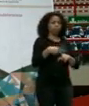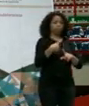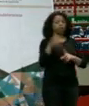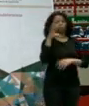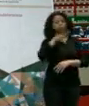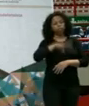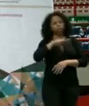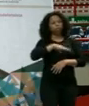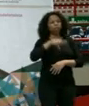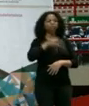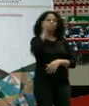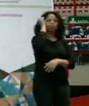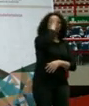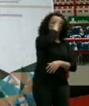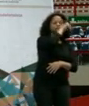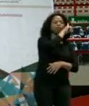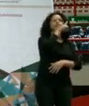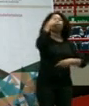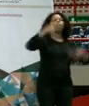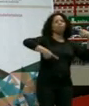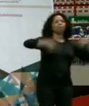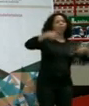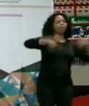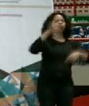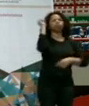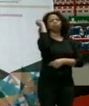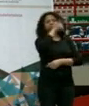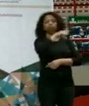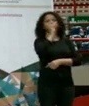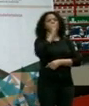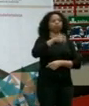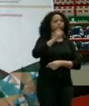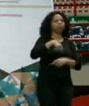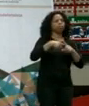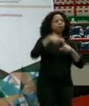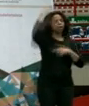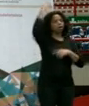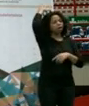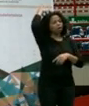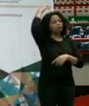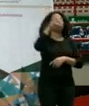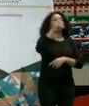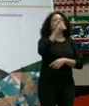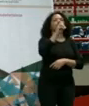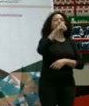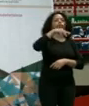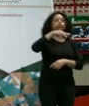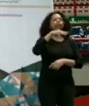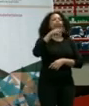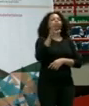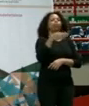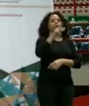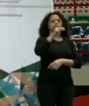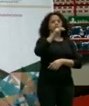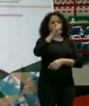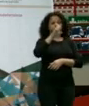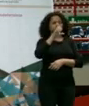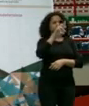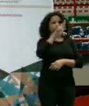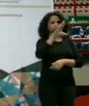por um período de crise política. O seu rei, que era Dom Pedro III, havia morrido. O